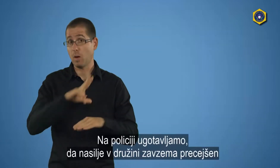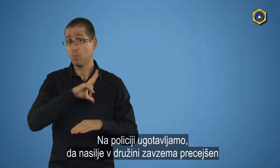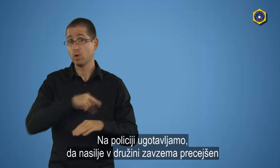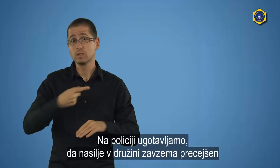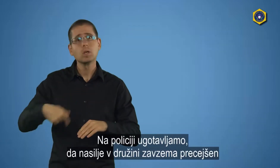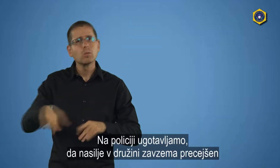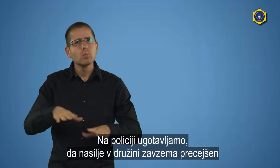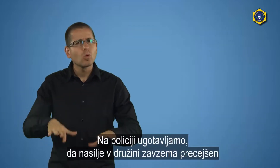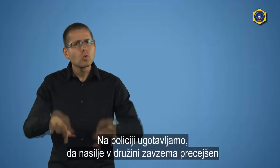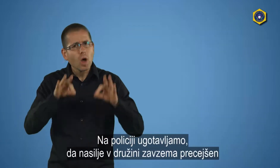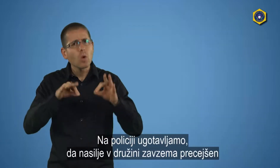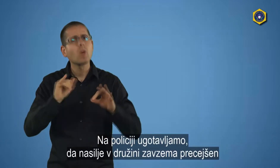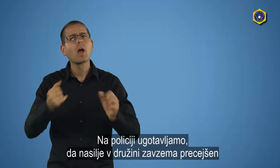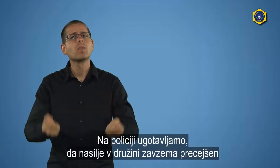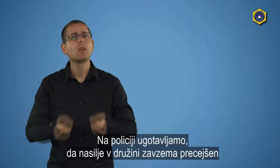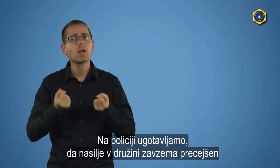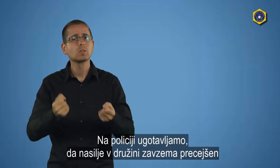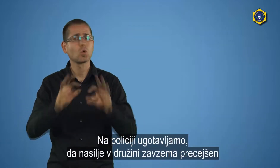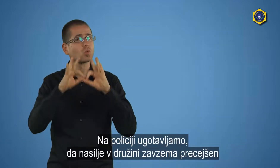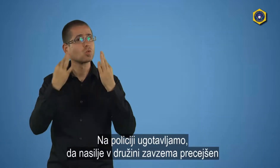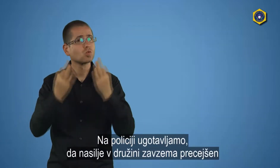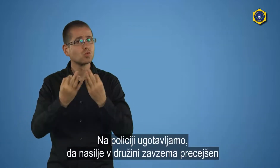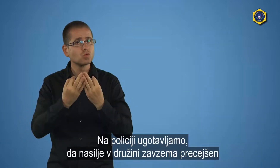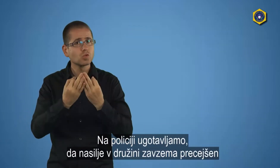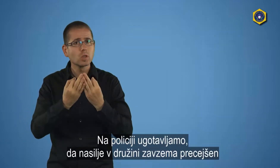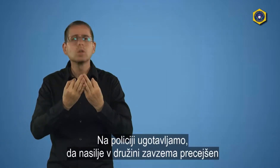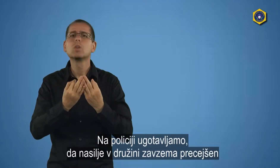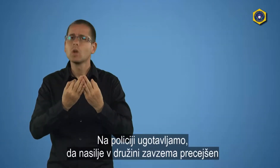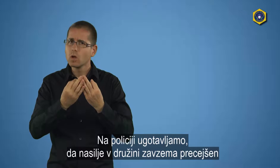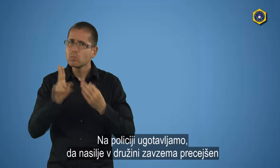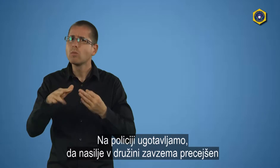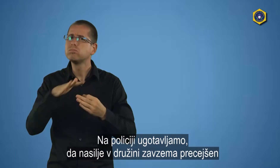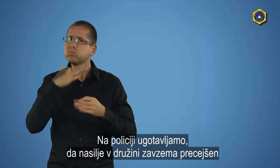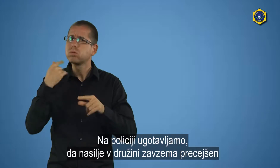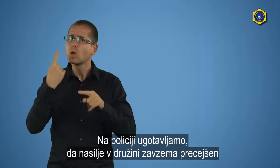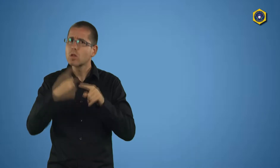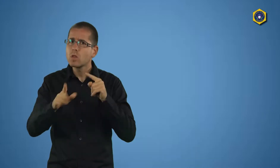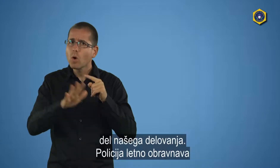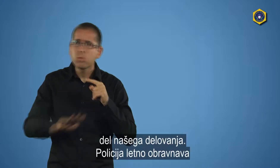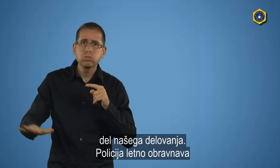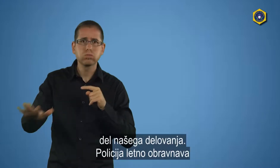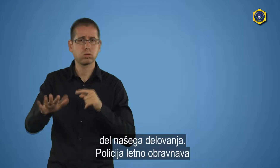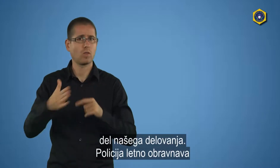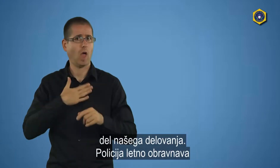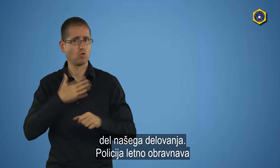Na policiji ugotavljamo, da nasilje v družini zavzema precejšen del našega delovanja.